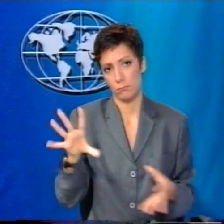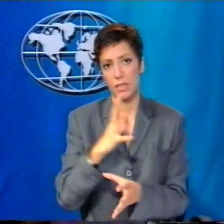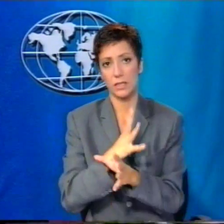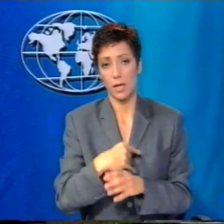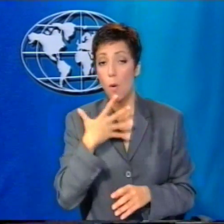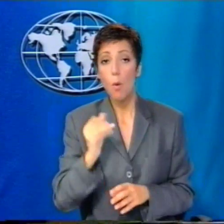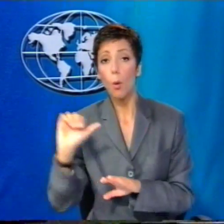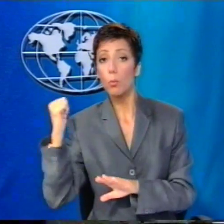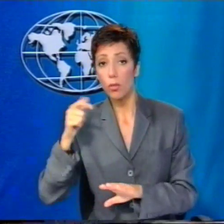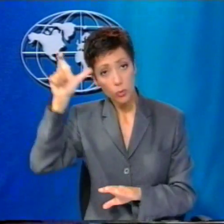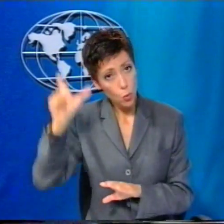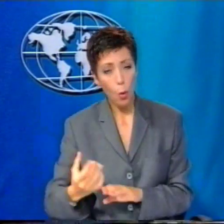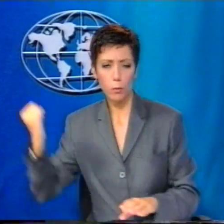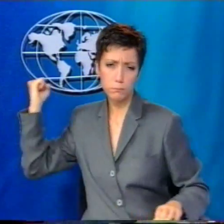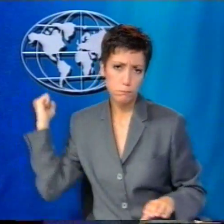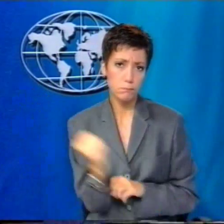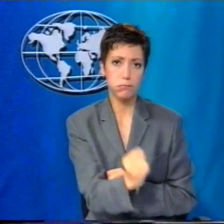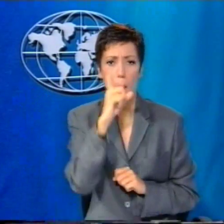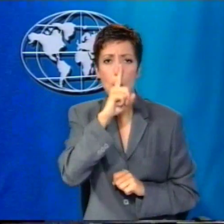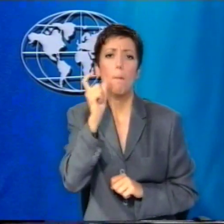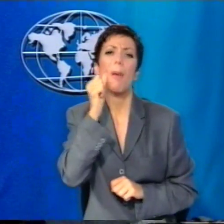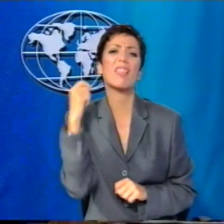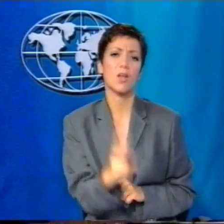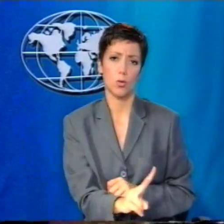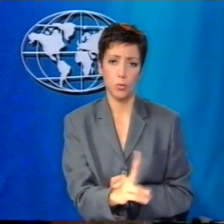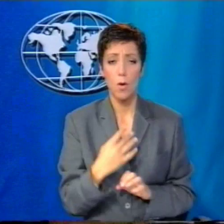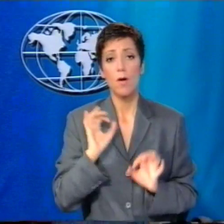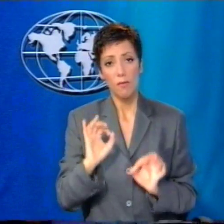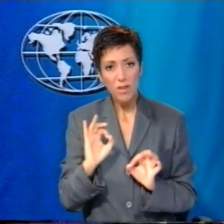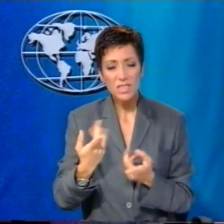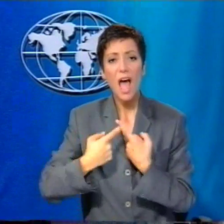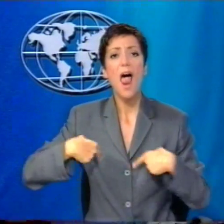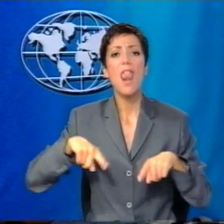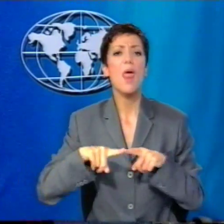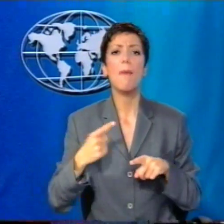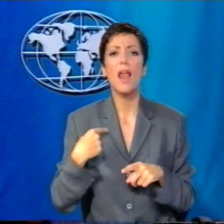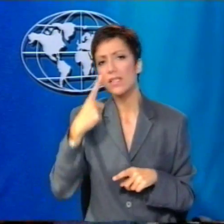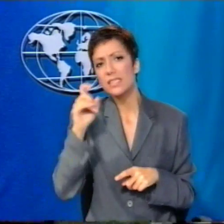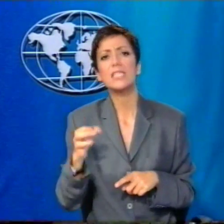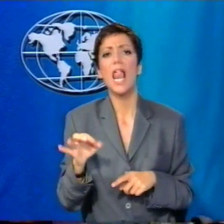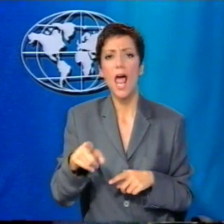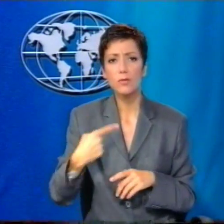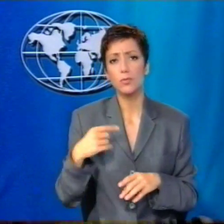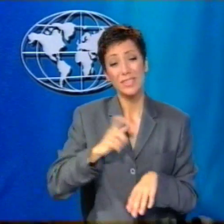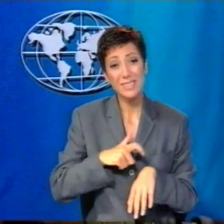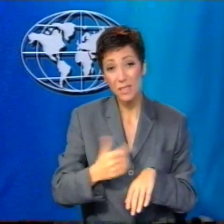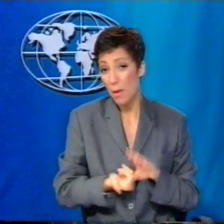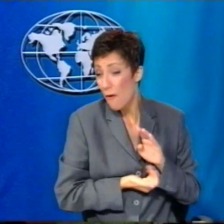του, Γιώργου Καψάλη. Οι σκηνές που εκτυλίχθηκαν στο λιμάνι της Μύρινας κατά την αναχώρηση του 19χρονου για τη Λέσβο